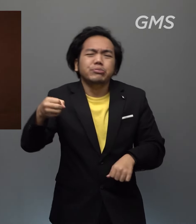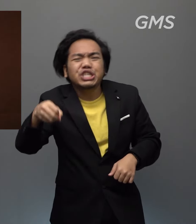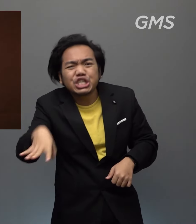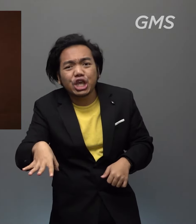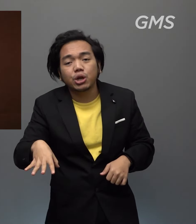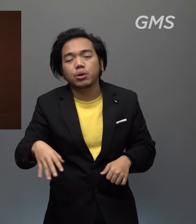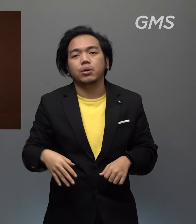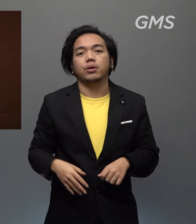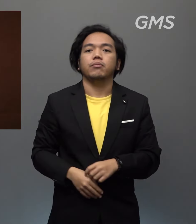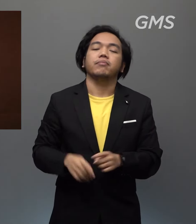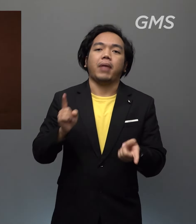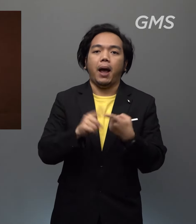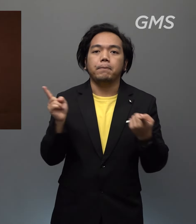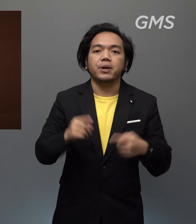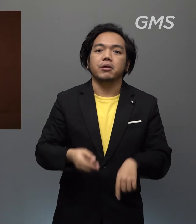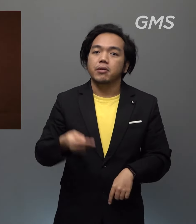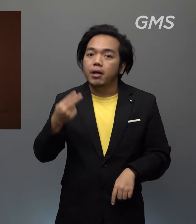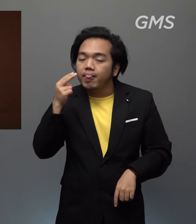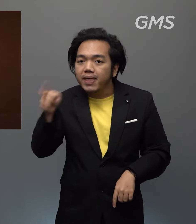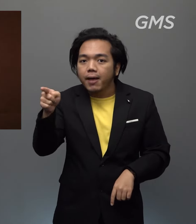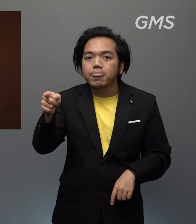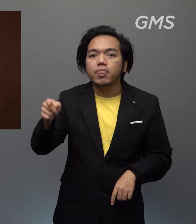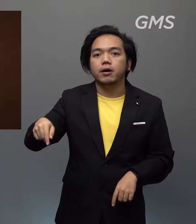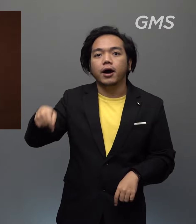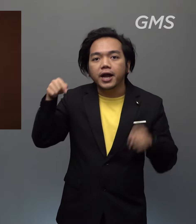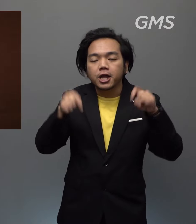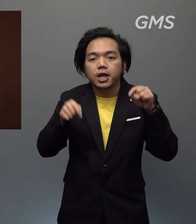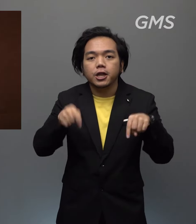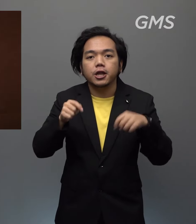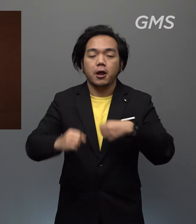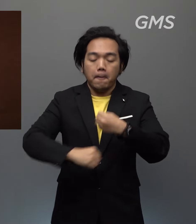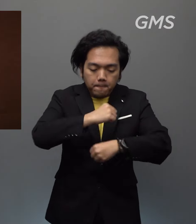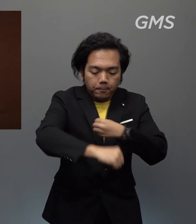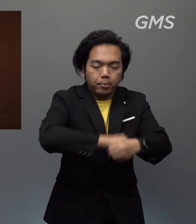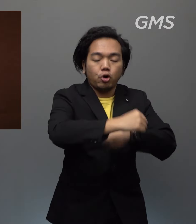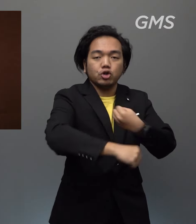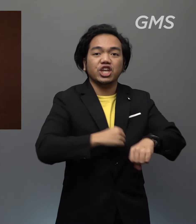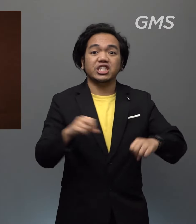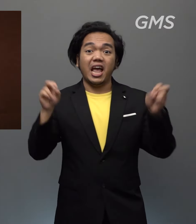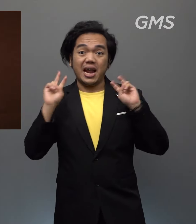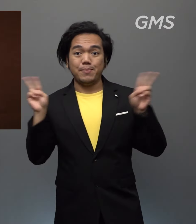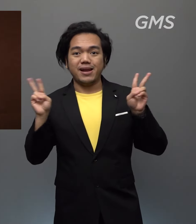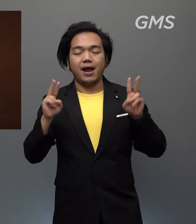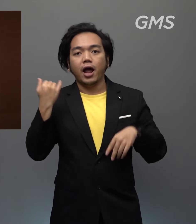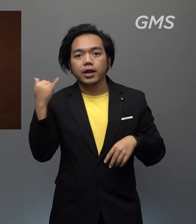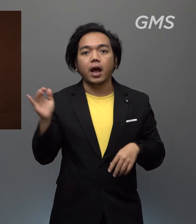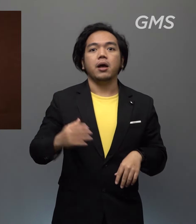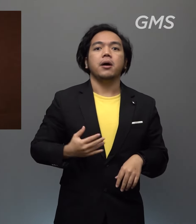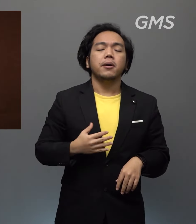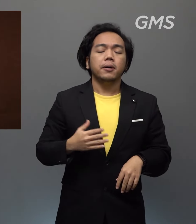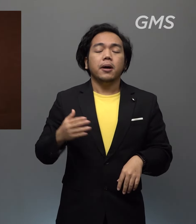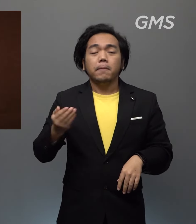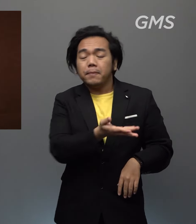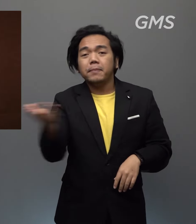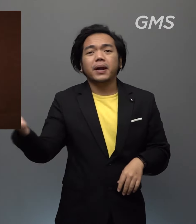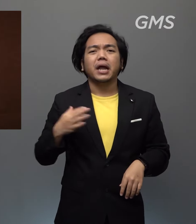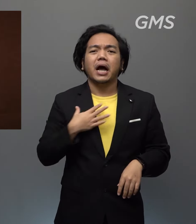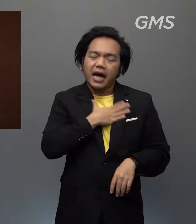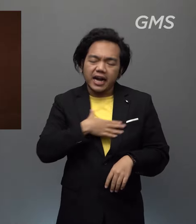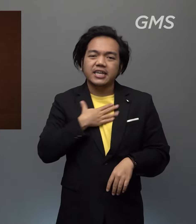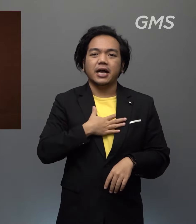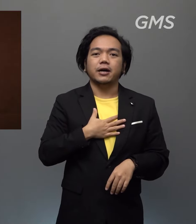lihat, inilah proses kemenangan yang mereka alami. Anda lihat di dalam ayat yang ke-6 sampai